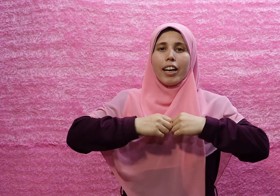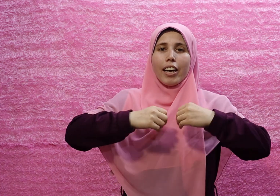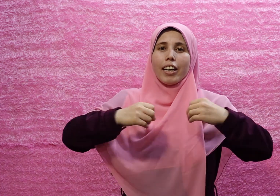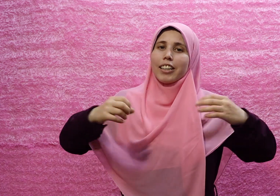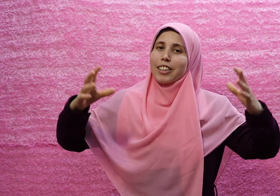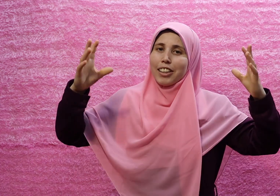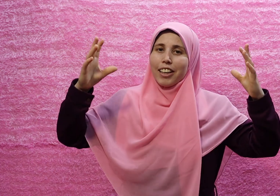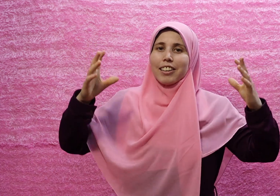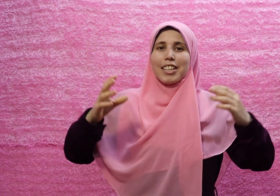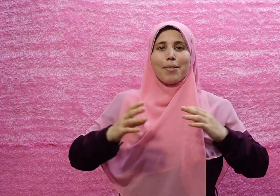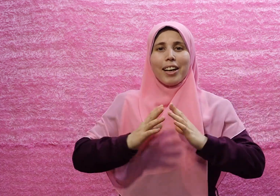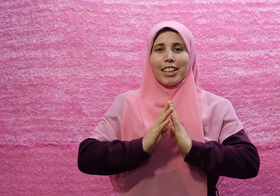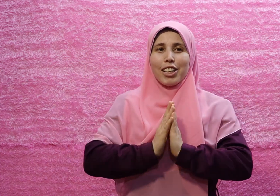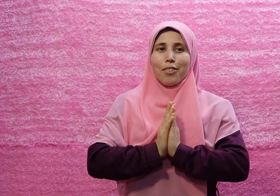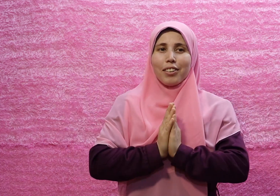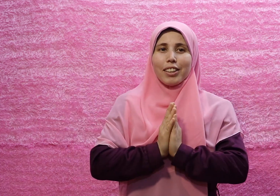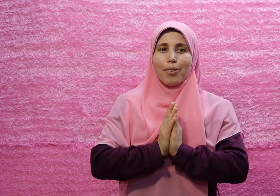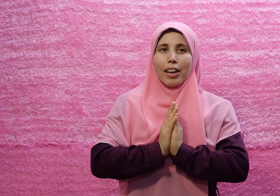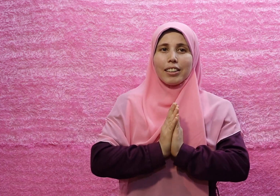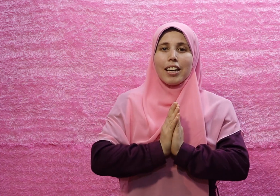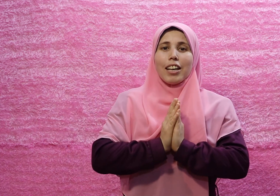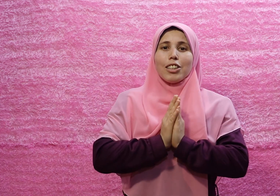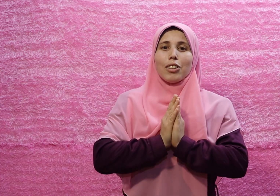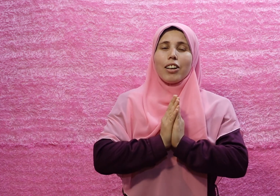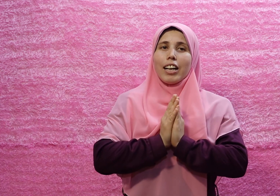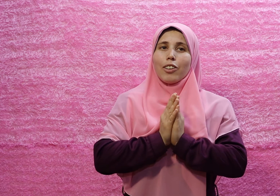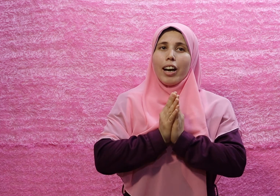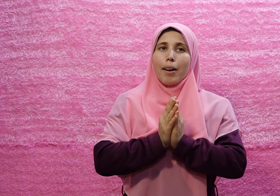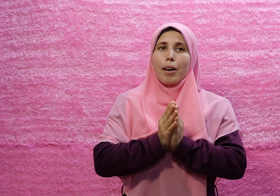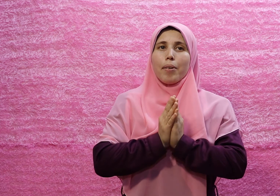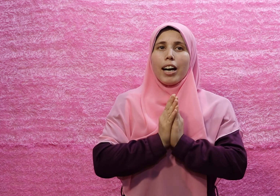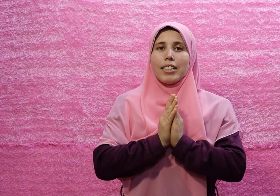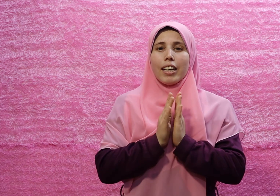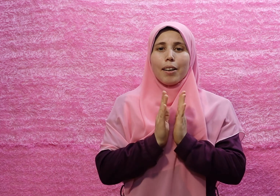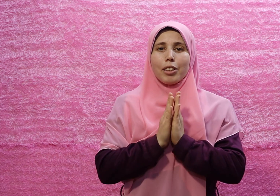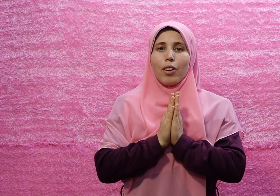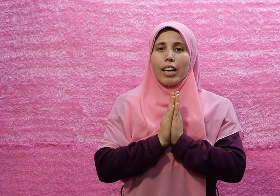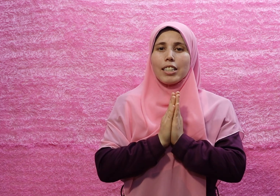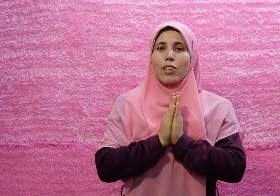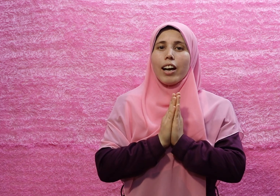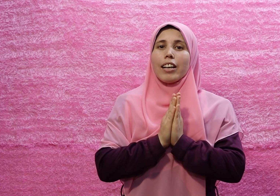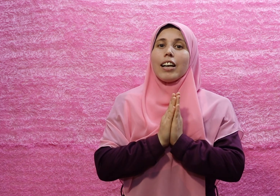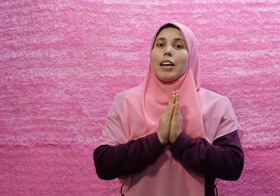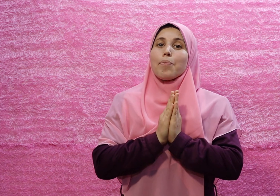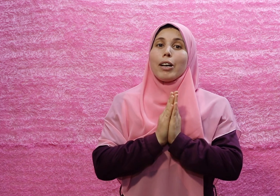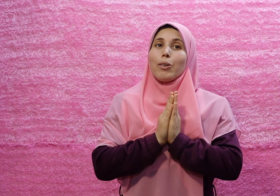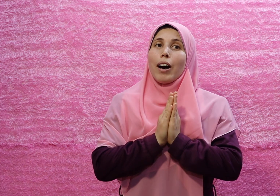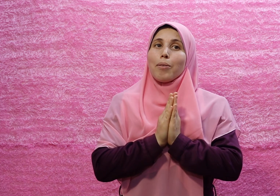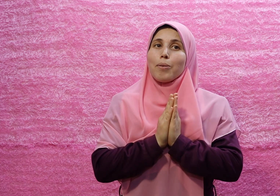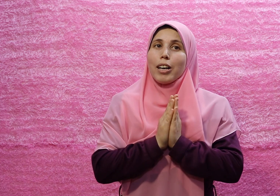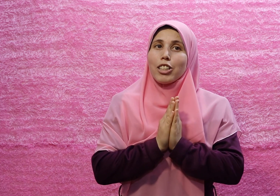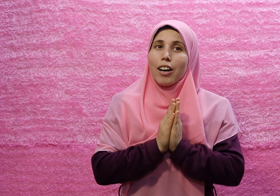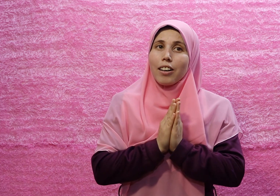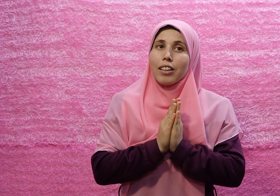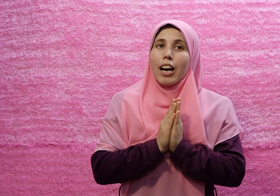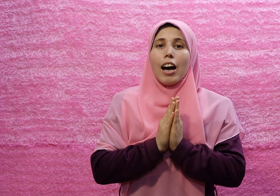ايه كتير زي ما احنا شايفين دلوقتي. شكرا لكم يا حبايبي. عايزه اجابتكم على السؤال، من هو ابو البشر؟